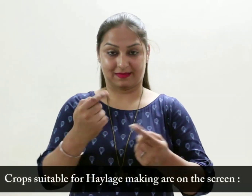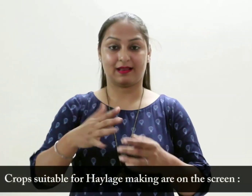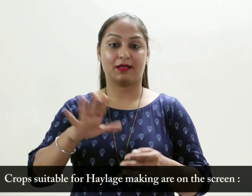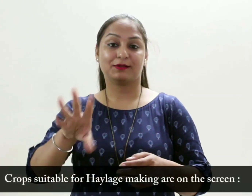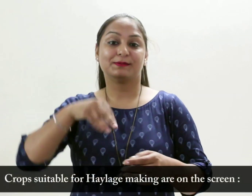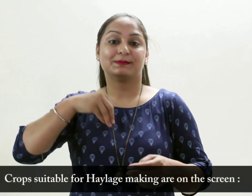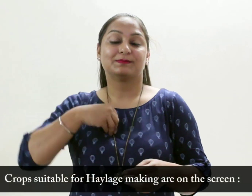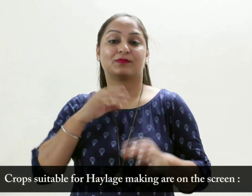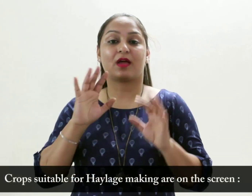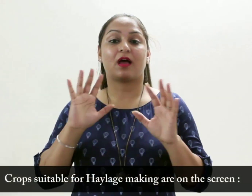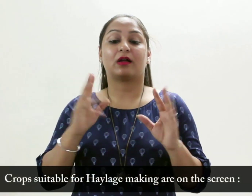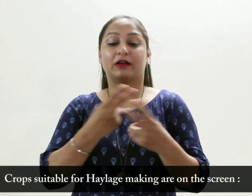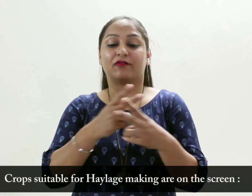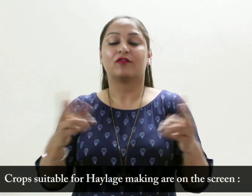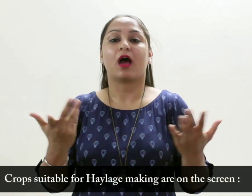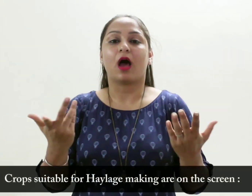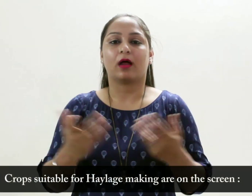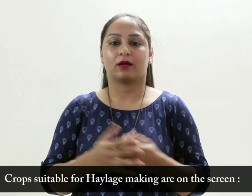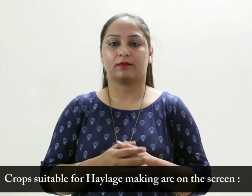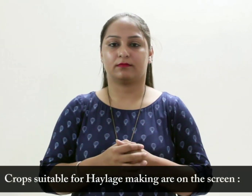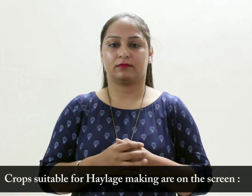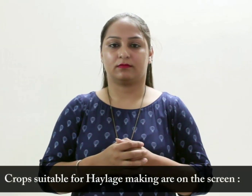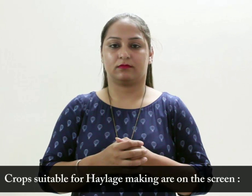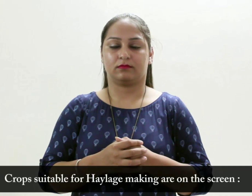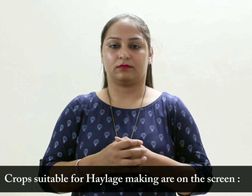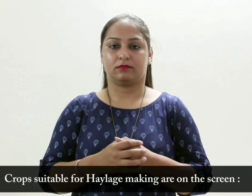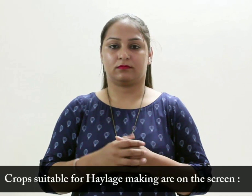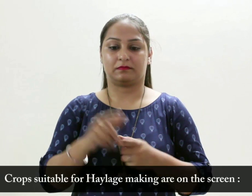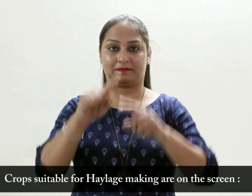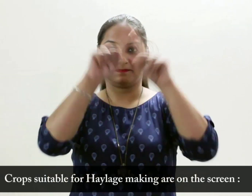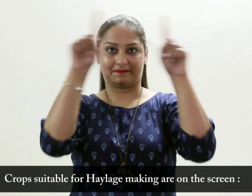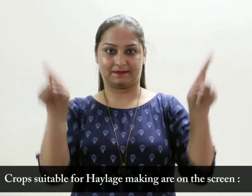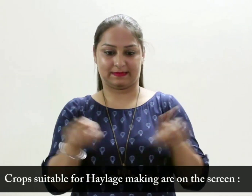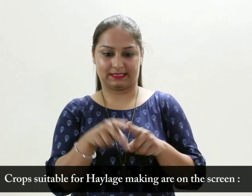फसल बनाने के लिए उपयुक्त फसलें स्क्रीन पर हैं।